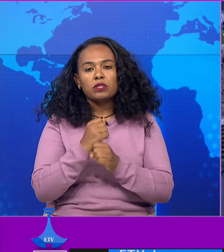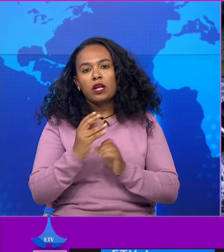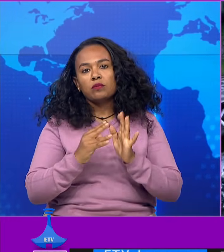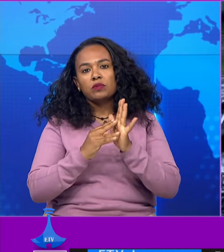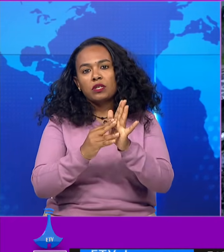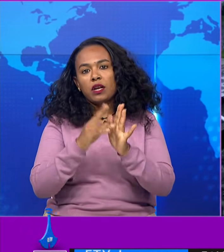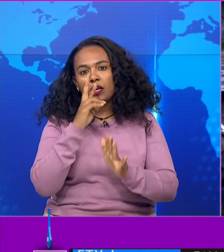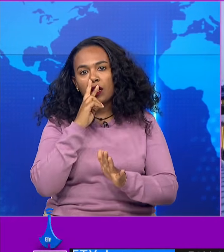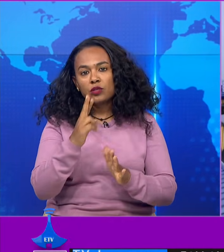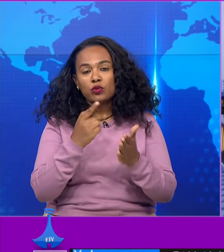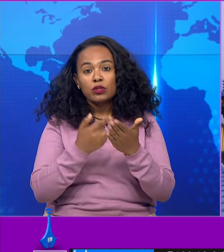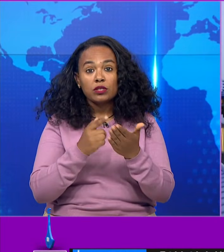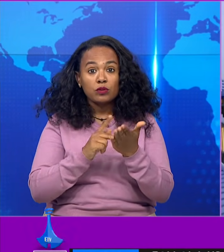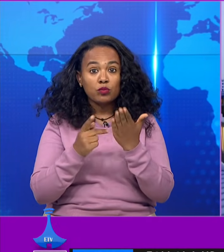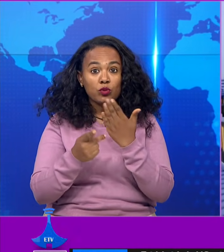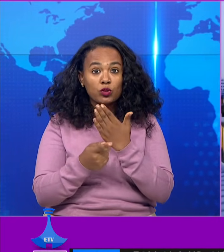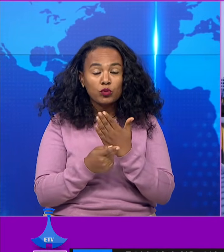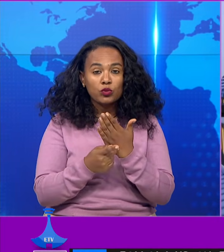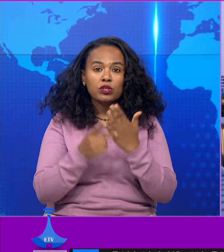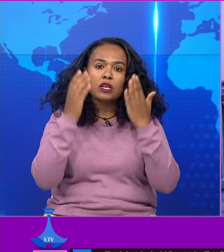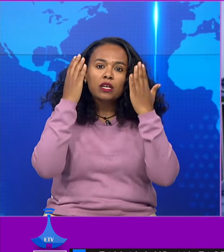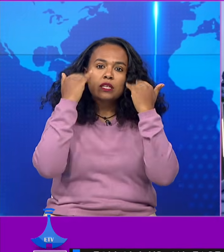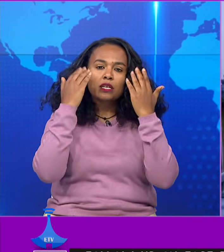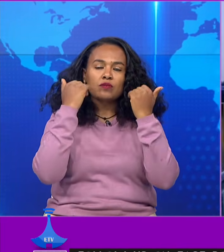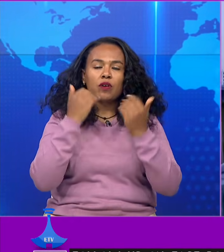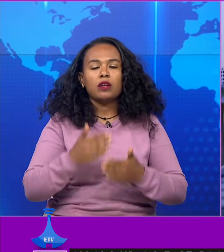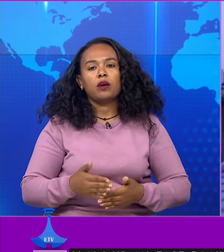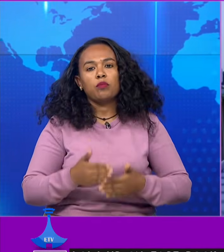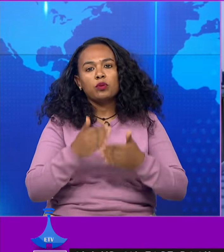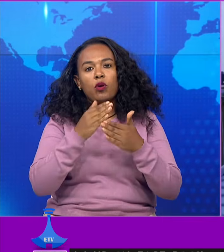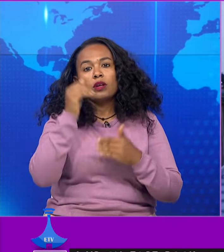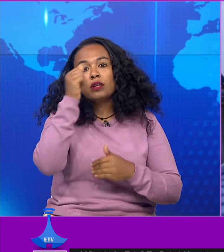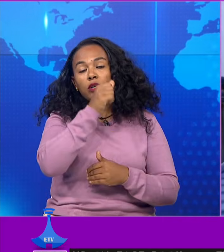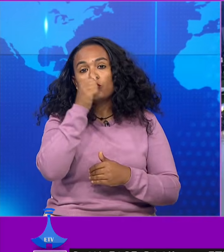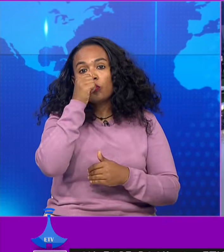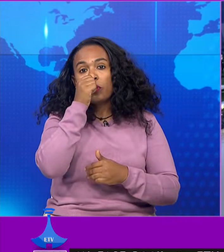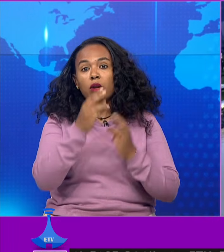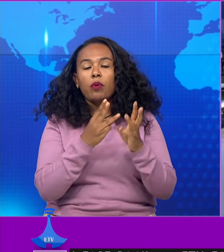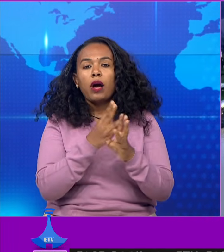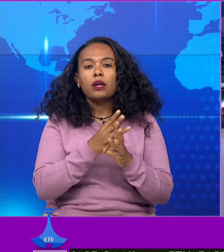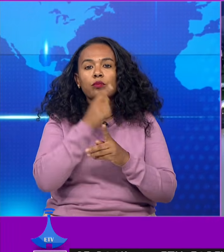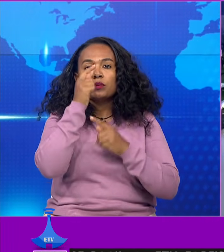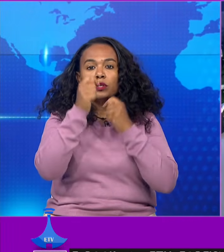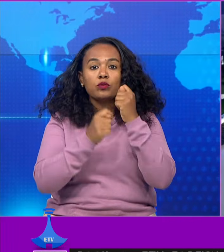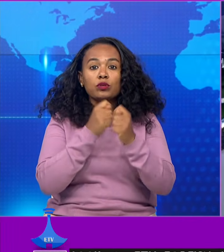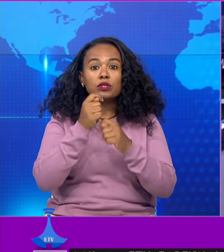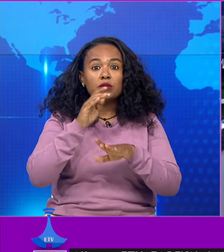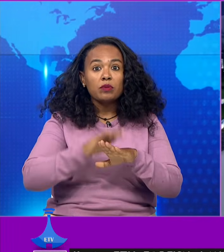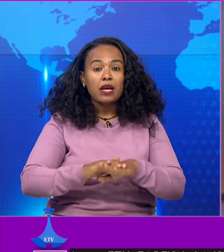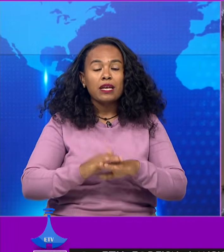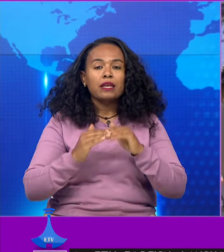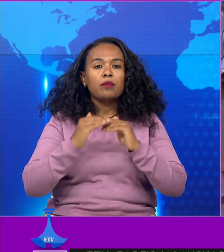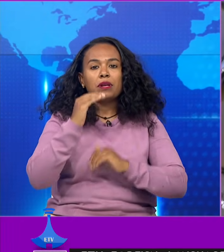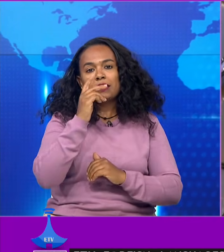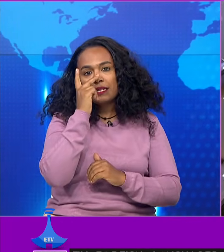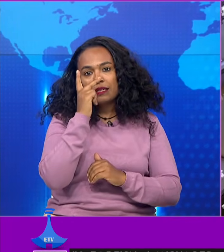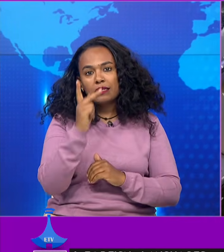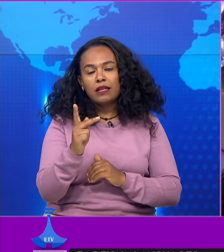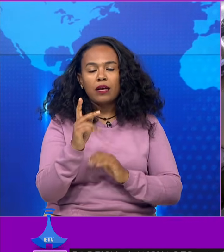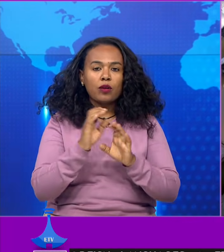ናቸው። እነዚህ ፕሮጀክቶች ተስፋንም ገንብተዋል። ኢትዮጵያንም በዓለም የቱሪዝም ካርታ ላይ የበለጠ እንድትታይ